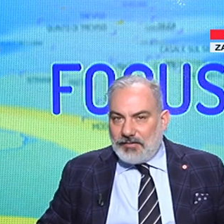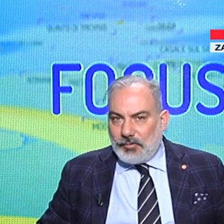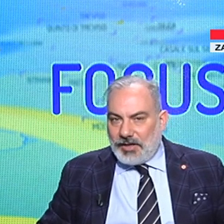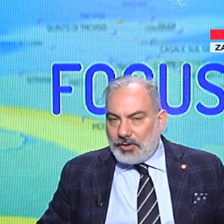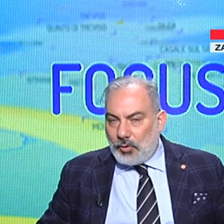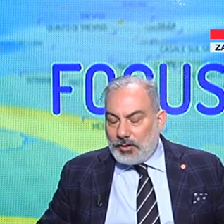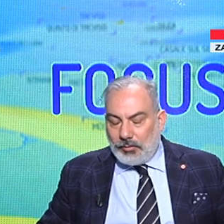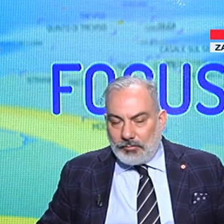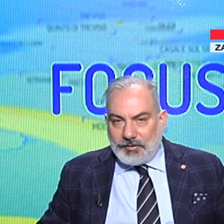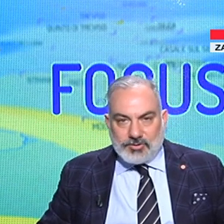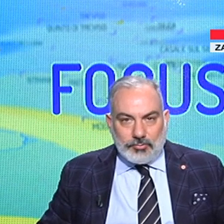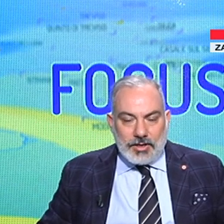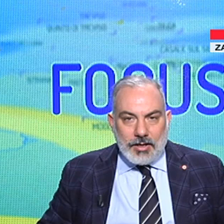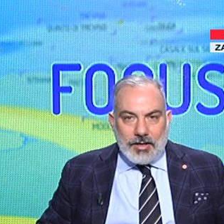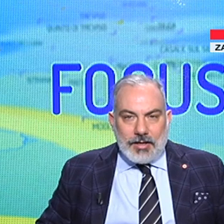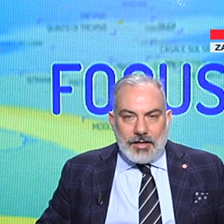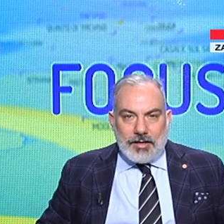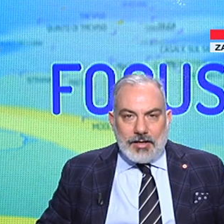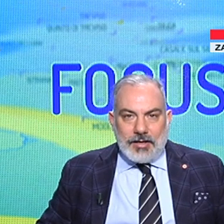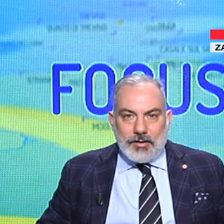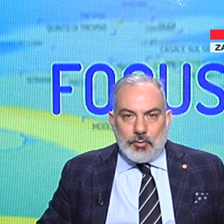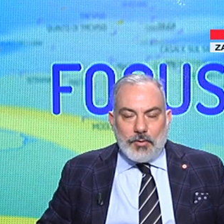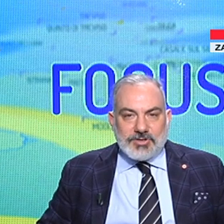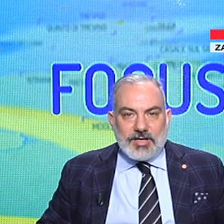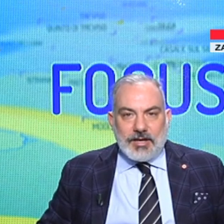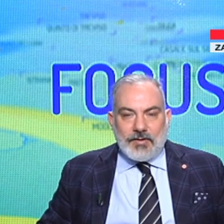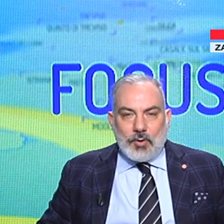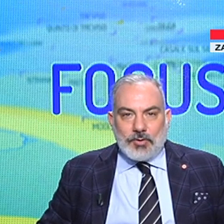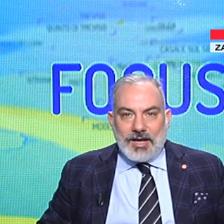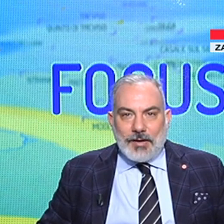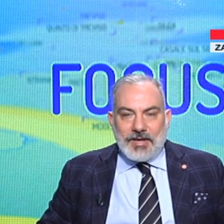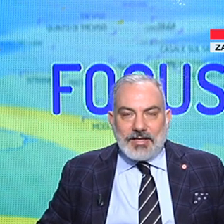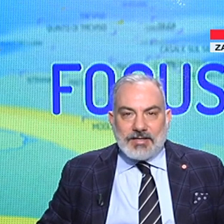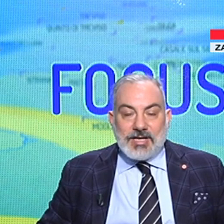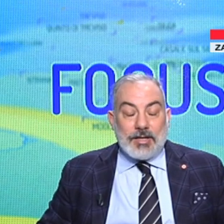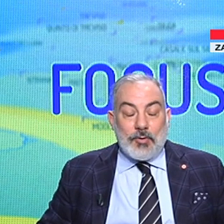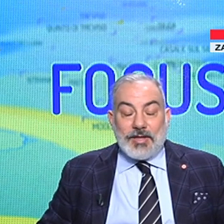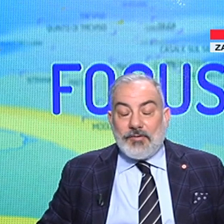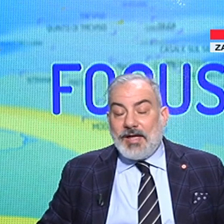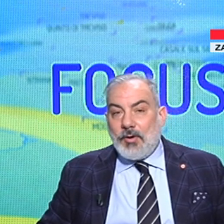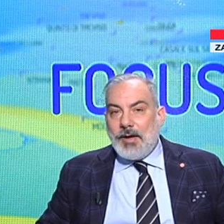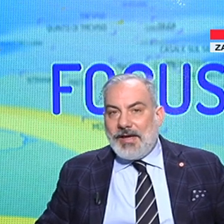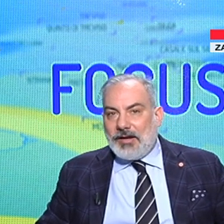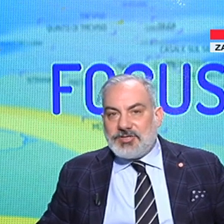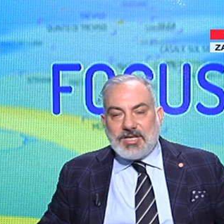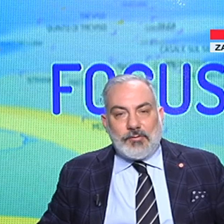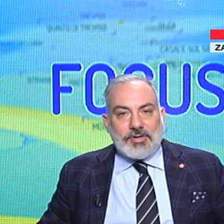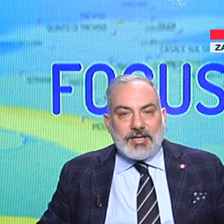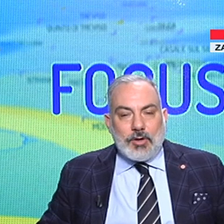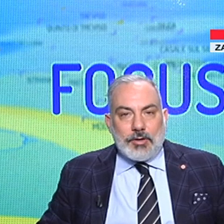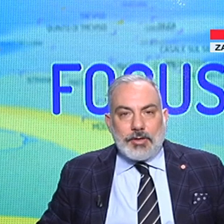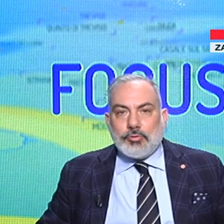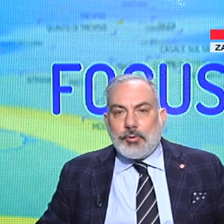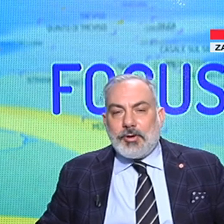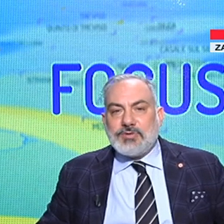che non ci sia la volontà di toglierlo, naturalmente sono tutti rumors che arrivano dalla cabina di regia da Roma, dal governo. Pare che non ci sia la volontà